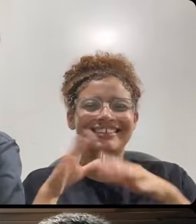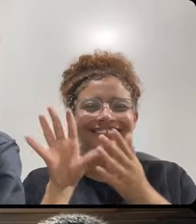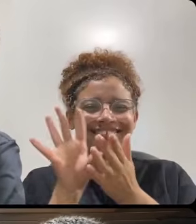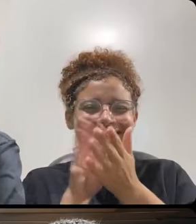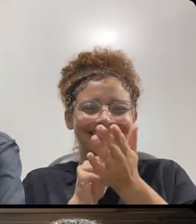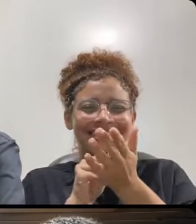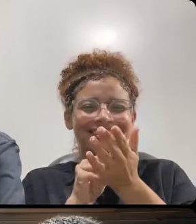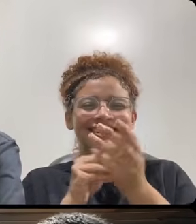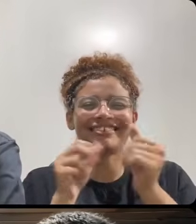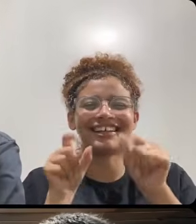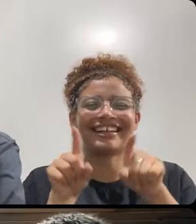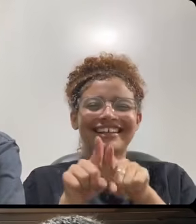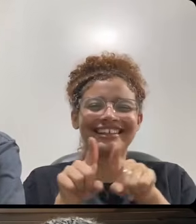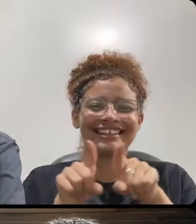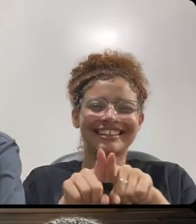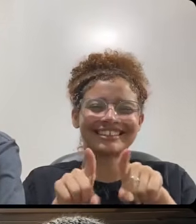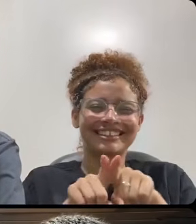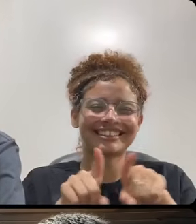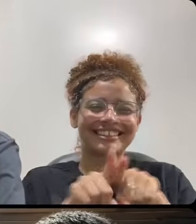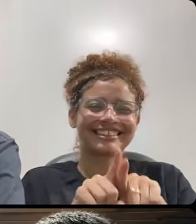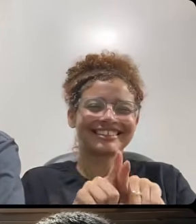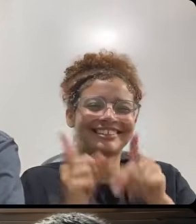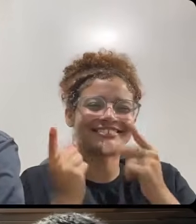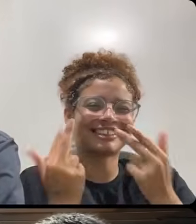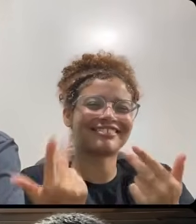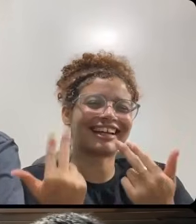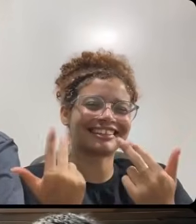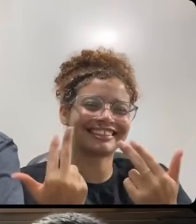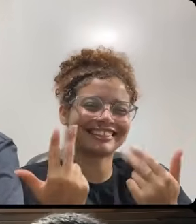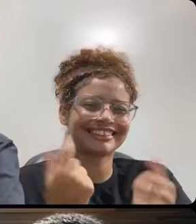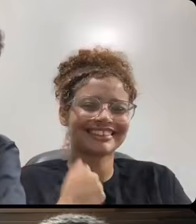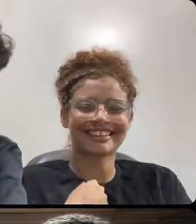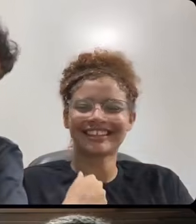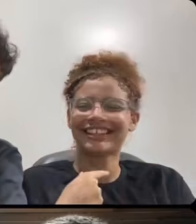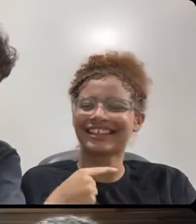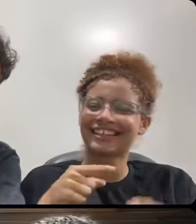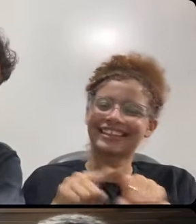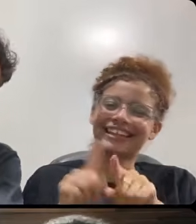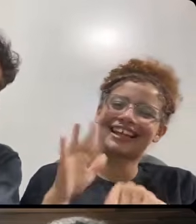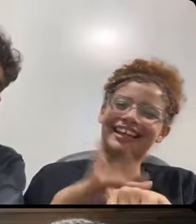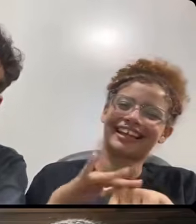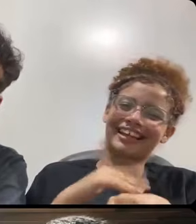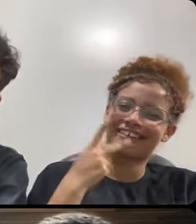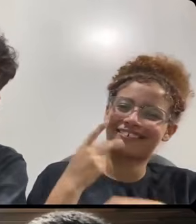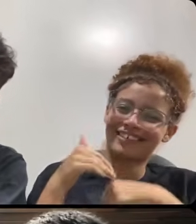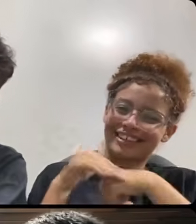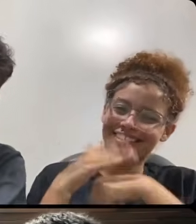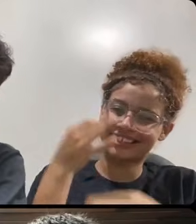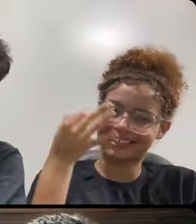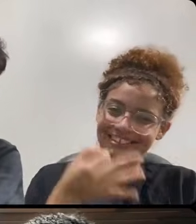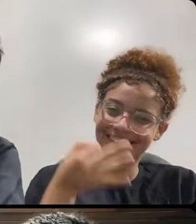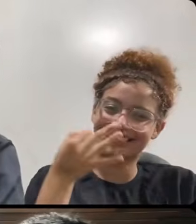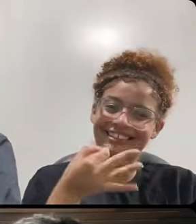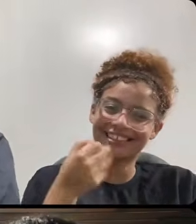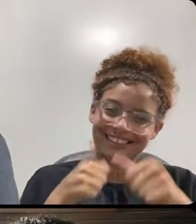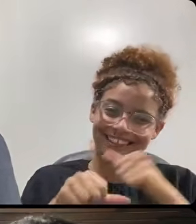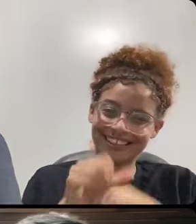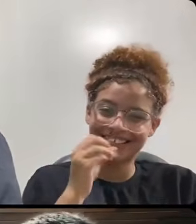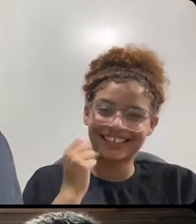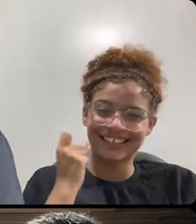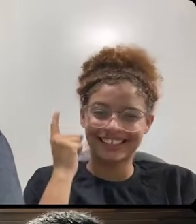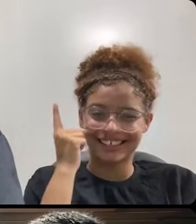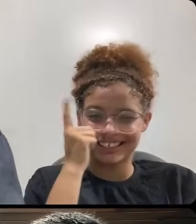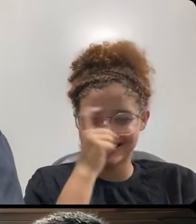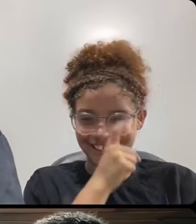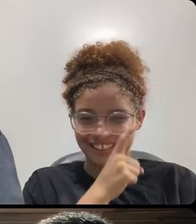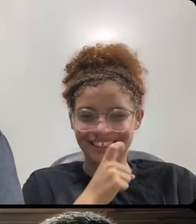Então, o Sheldon é uma bênção. Então, quando ele fala, ele tá certo, ele tá certo, ele tá certo. Tá certo, tá